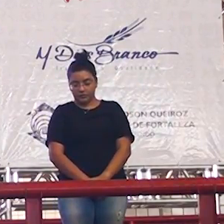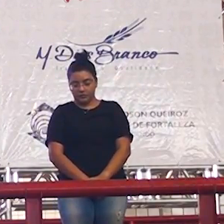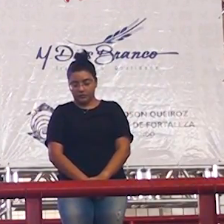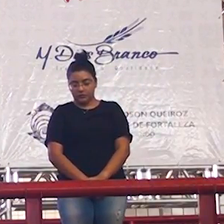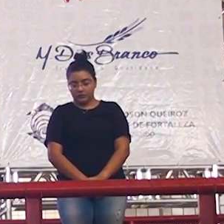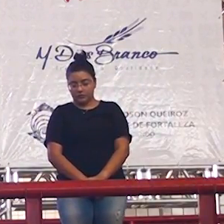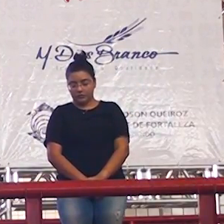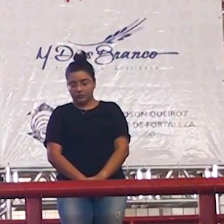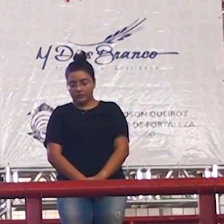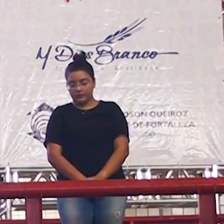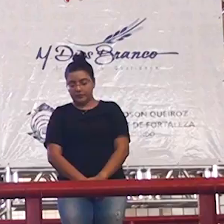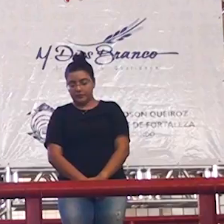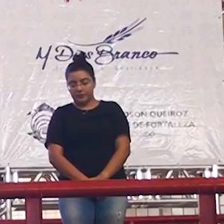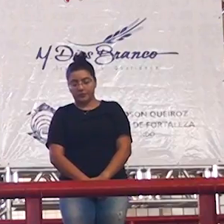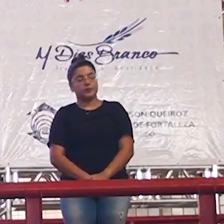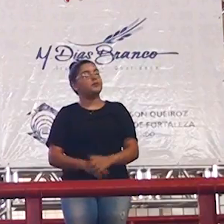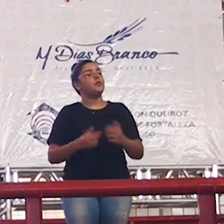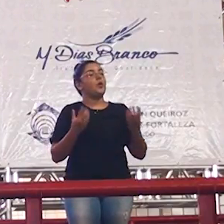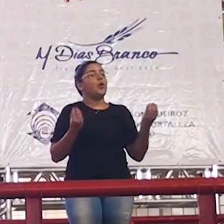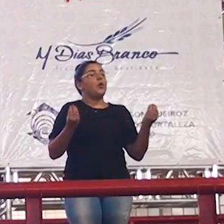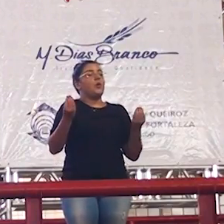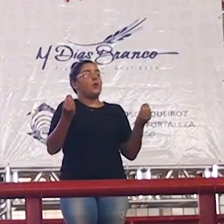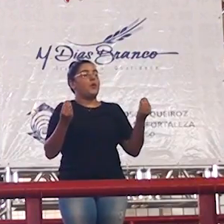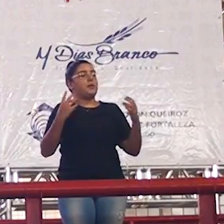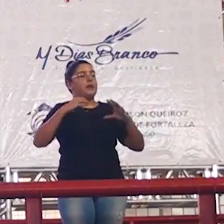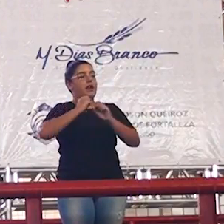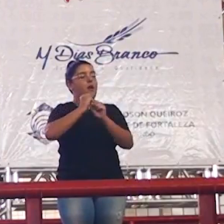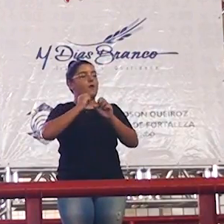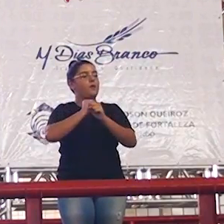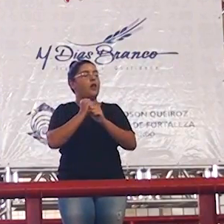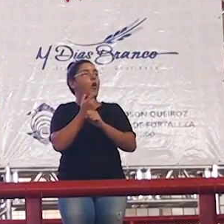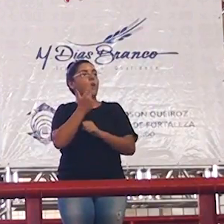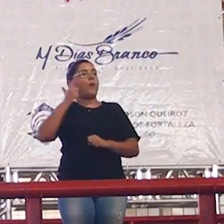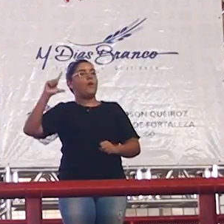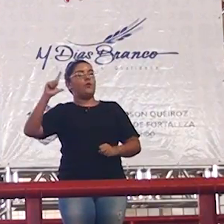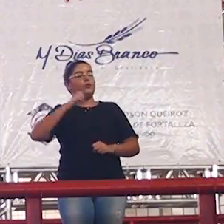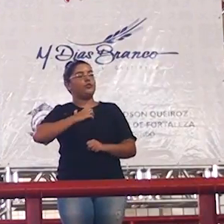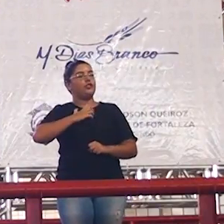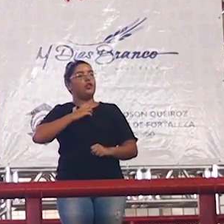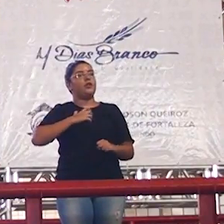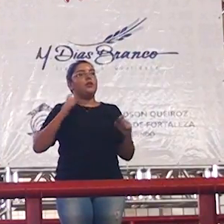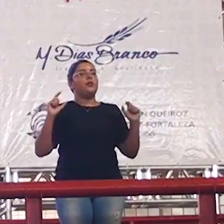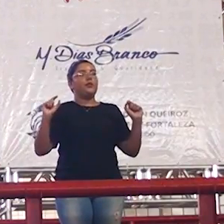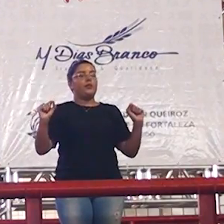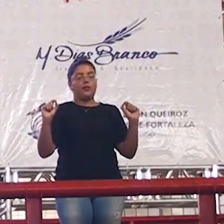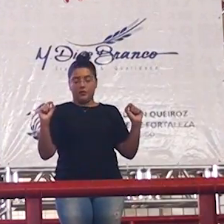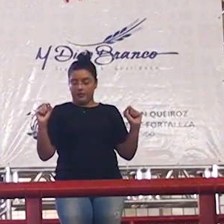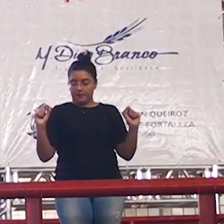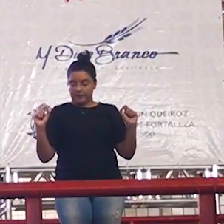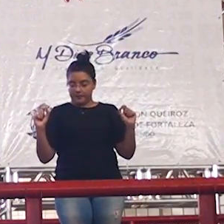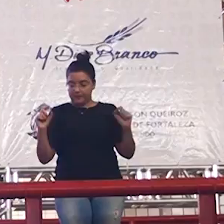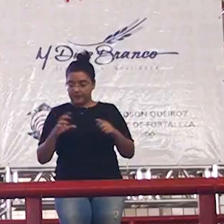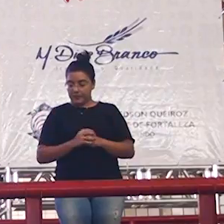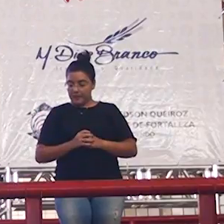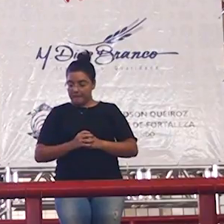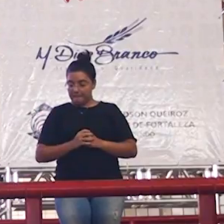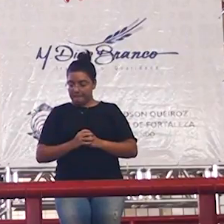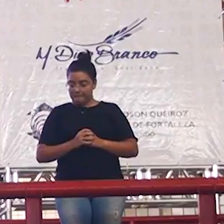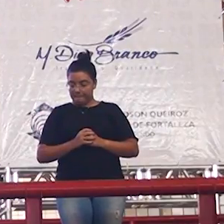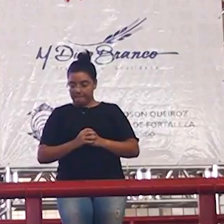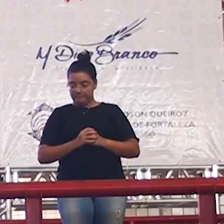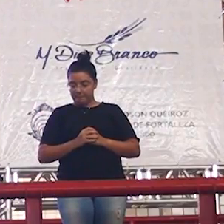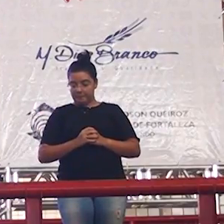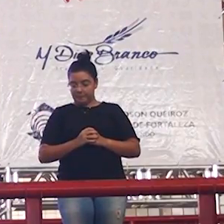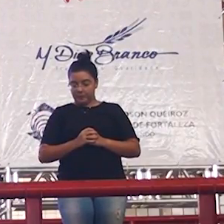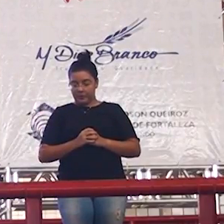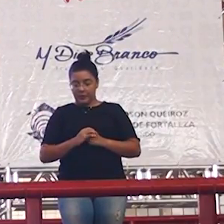Outra forma de calcular é quando tem uma circunferência circunscrita,